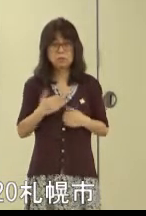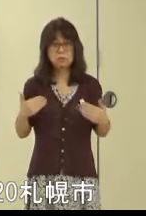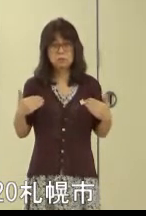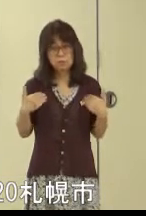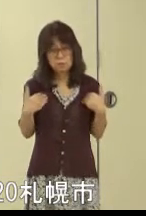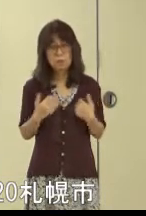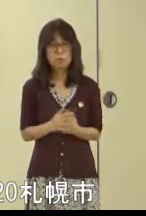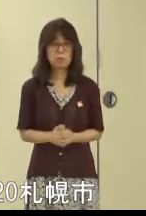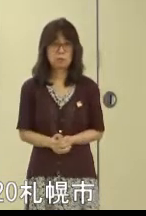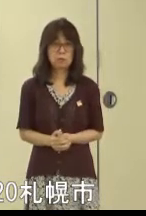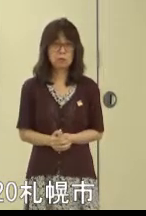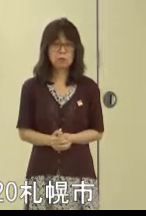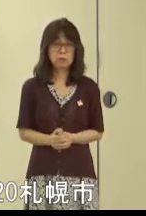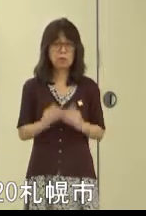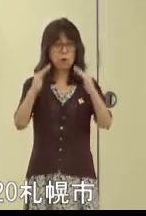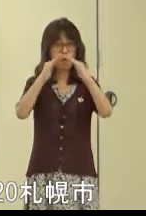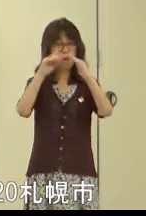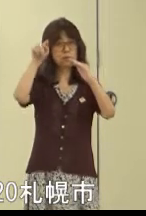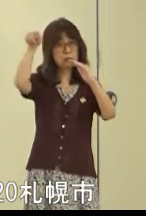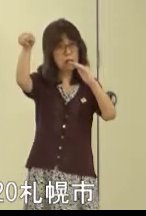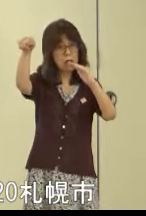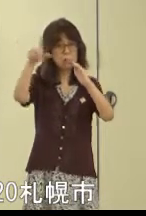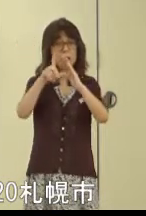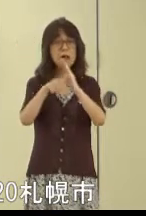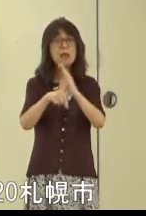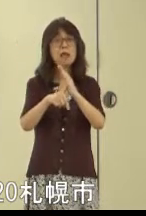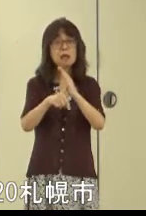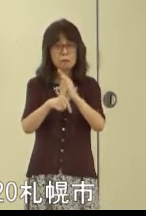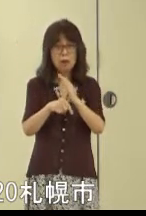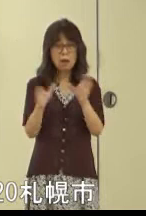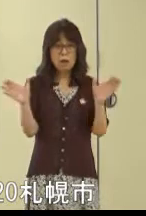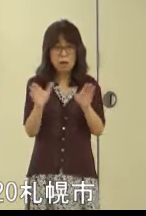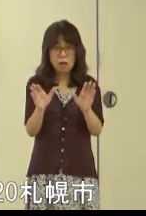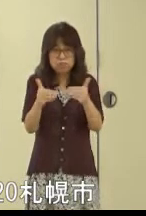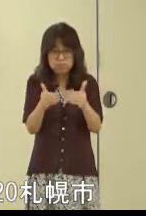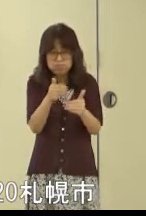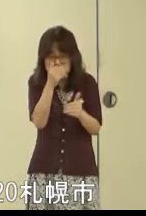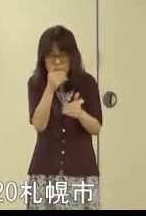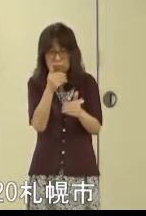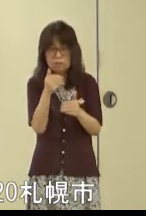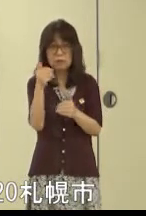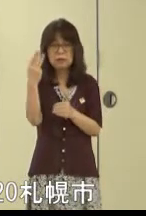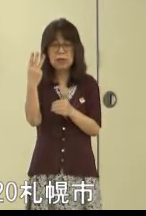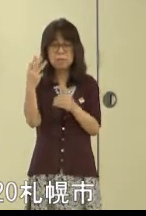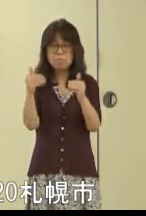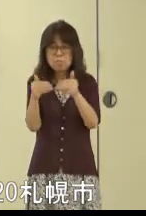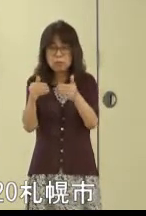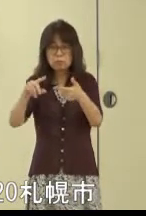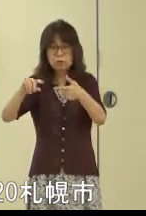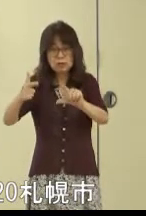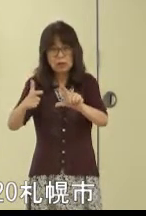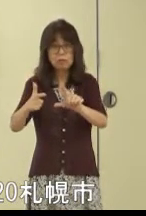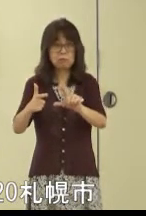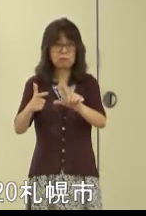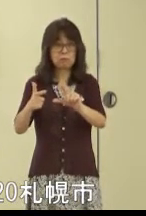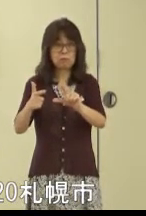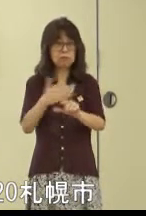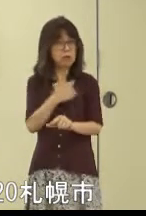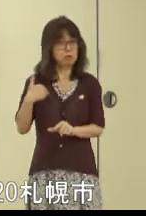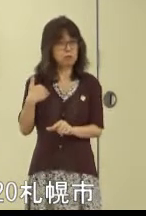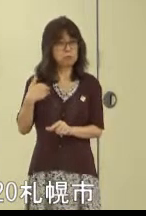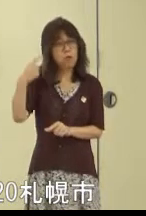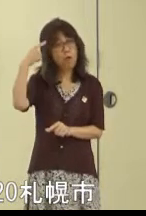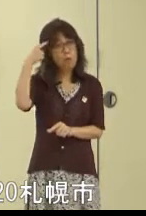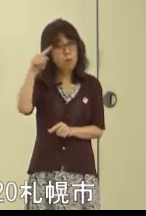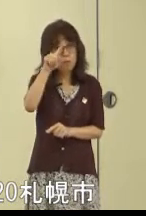そしてあのまあ屋外であれば三密でないので大丈夫だろうというふうに思われる方もいらっしゃると思いますけれども